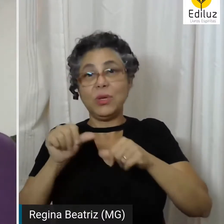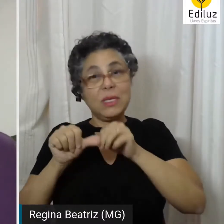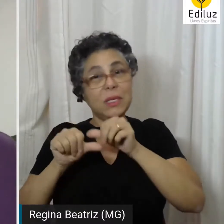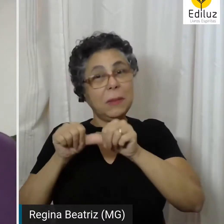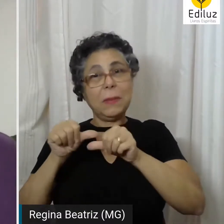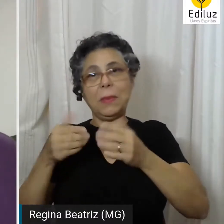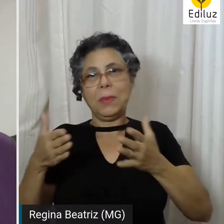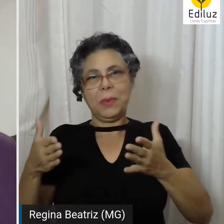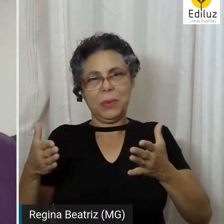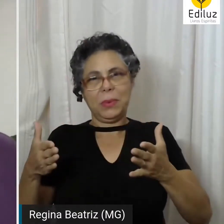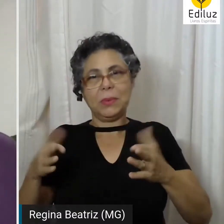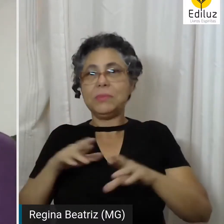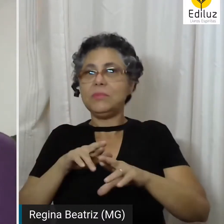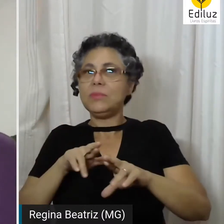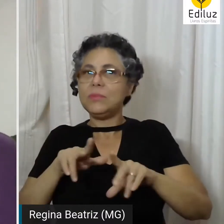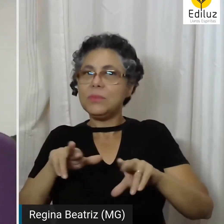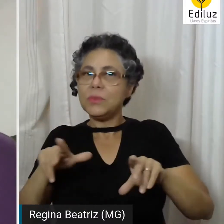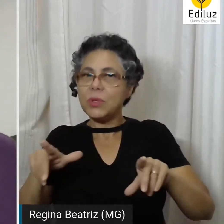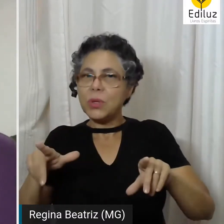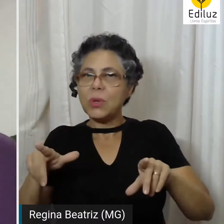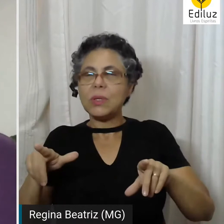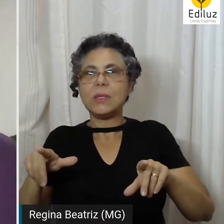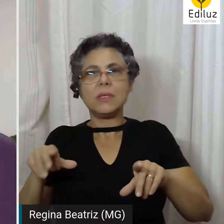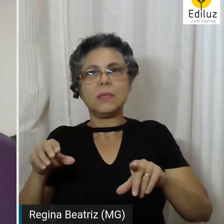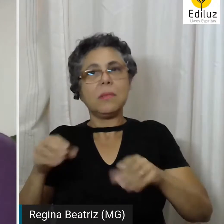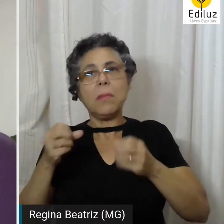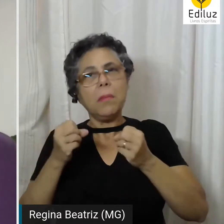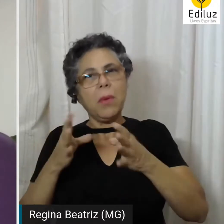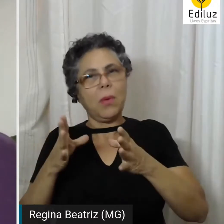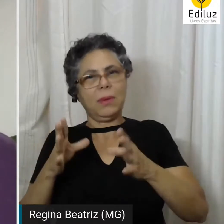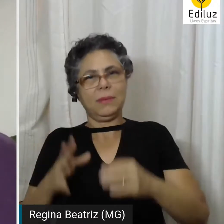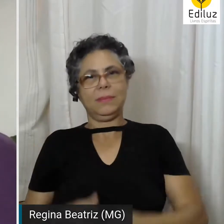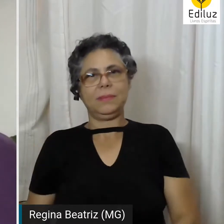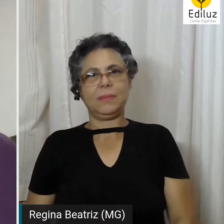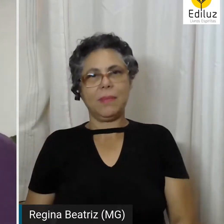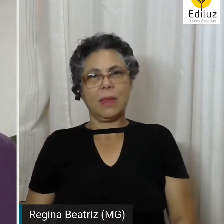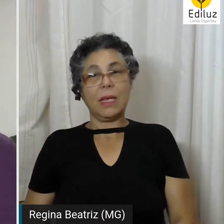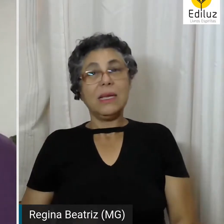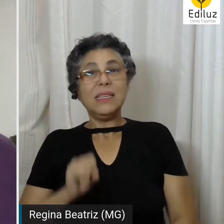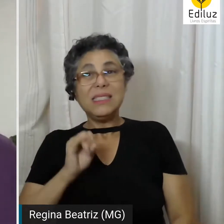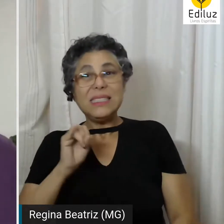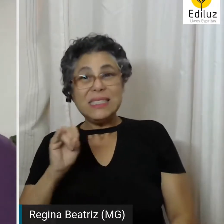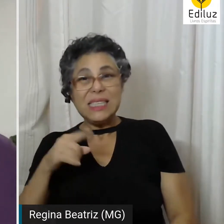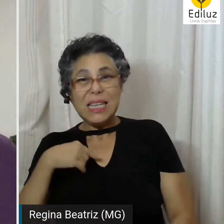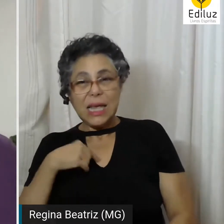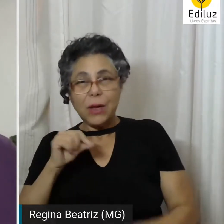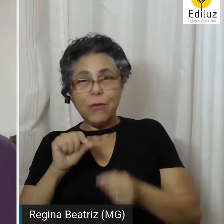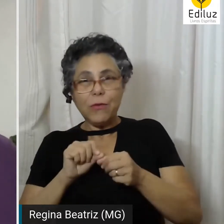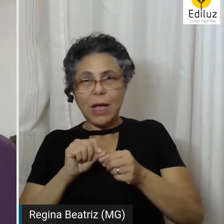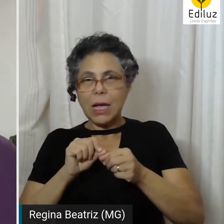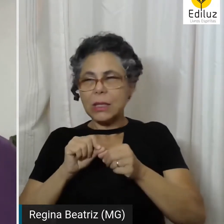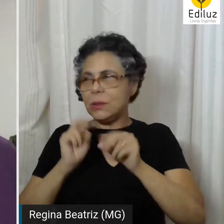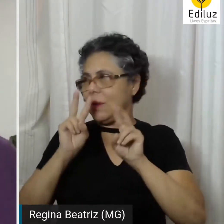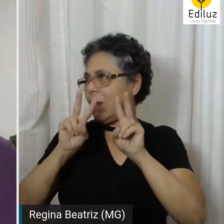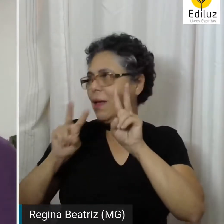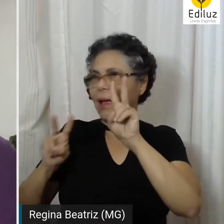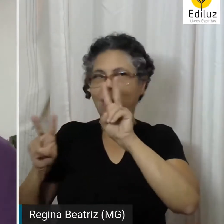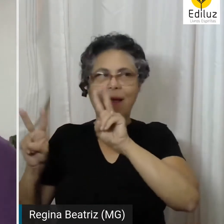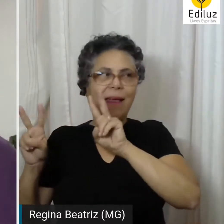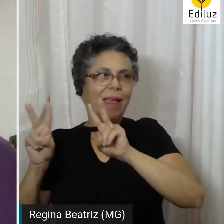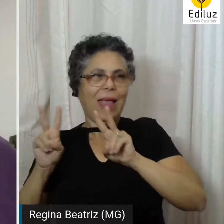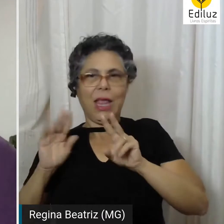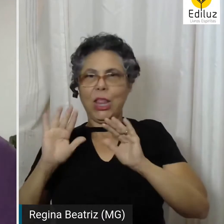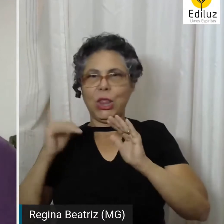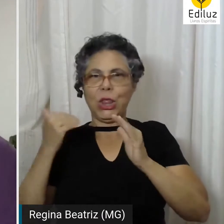transformador, de efeito burilador. Se faço e olho em torno para me